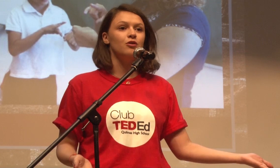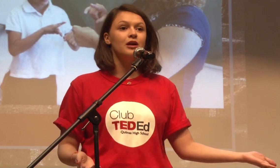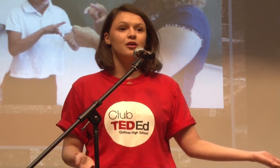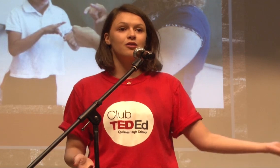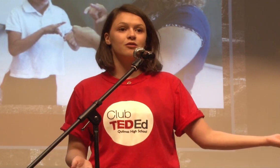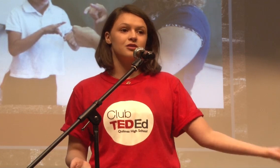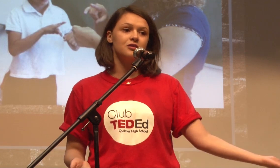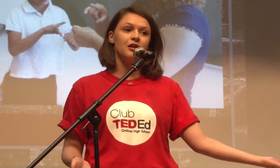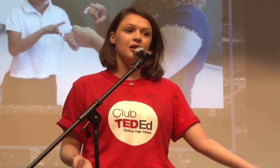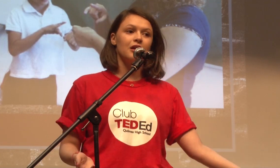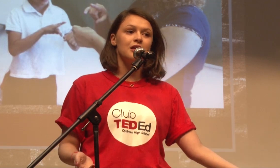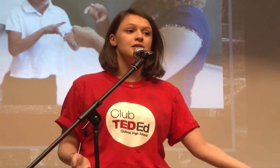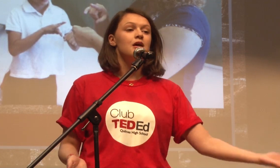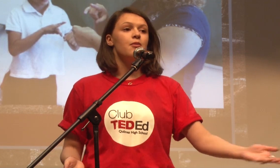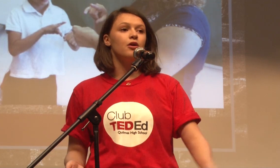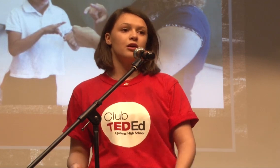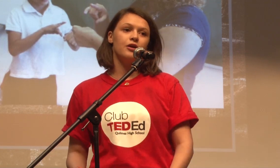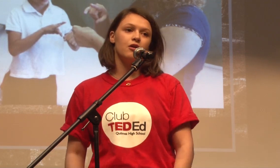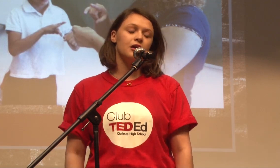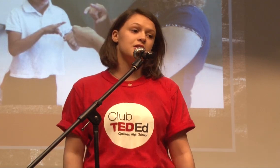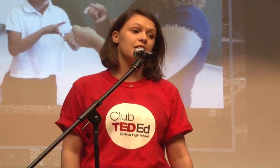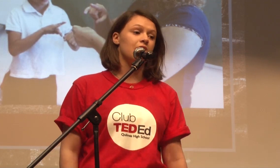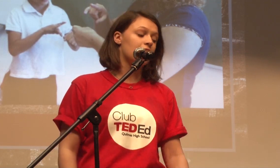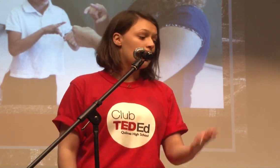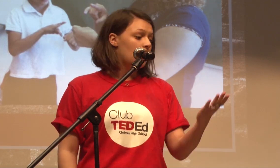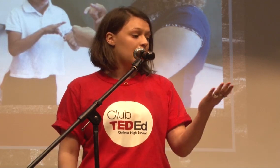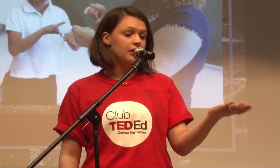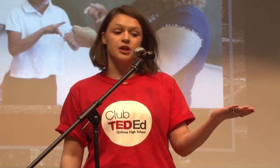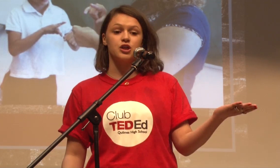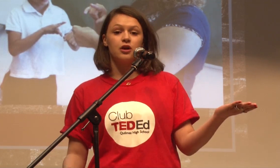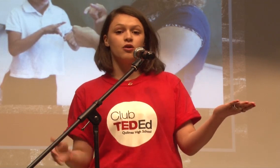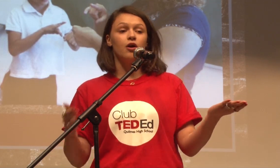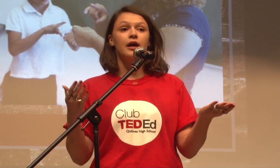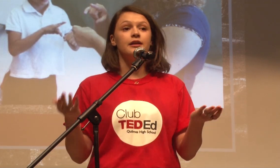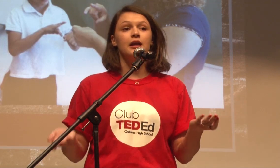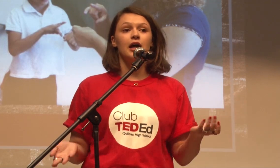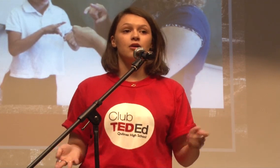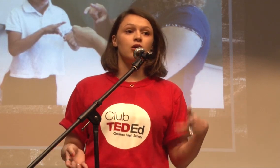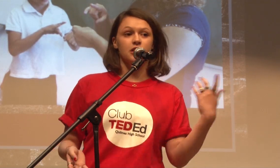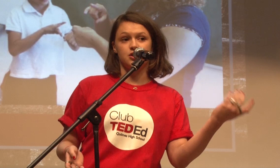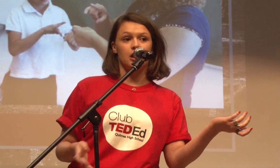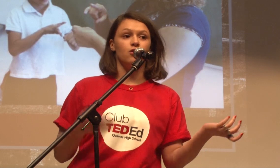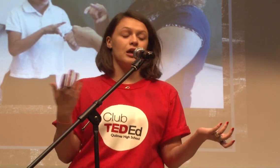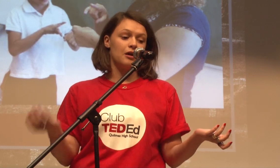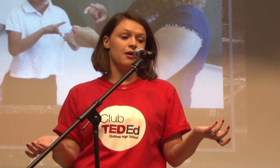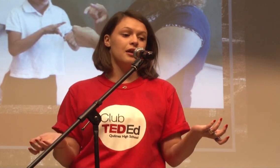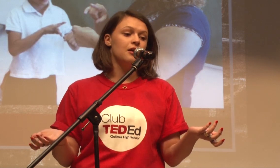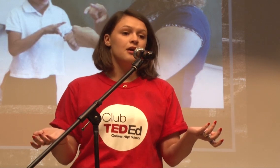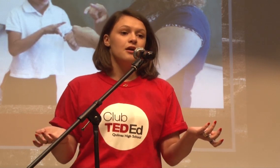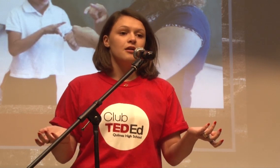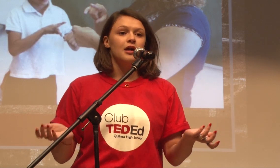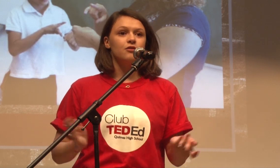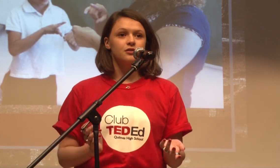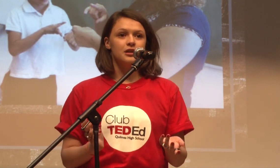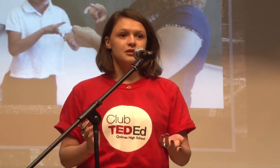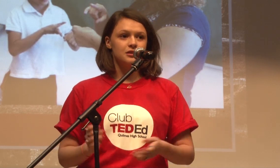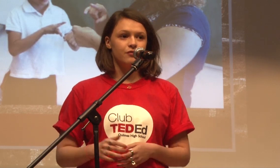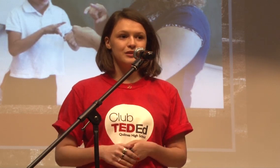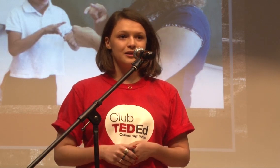colegio no se enseña en inglés, pero hay colegios que enseñan castellano e italiano, castellano y alemán. Entonces, si fuese